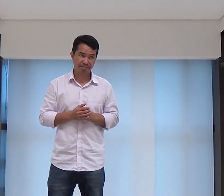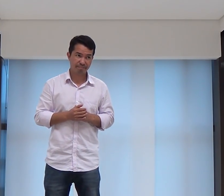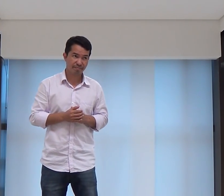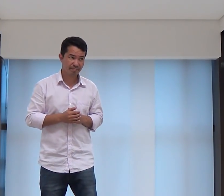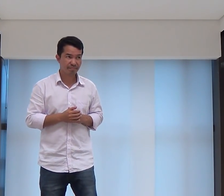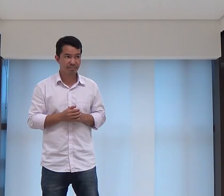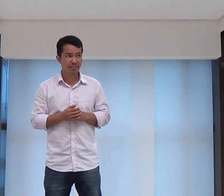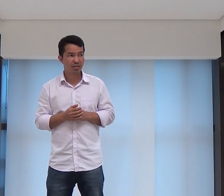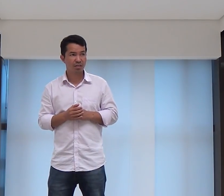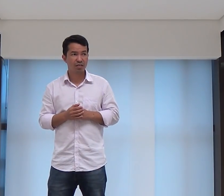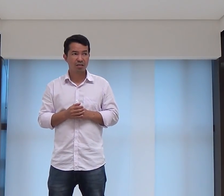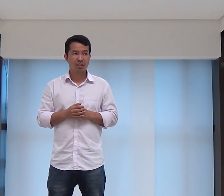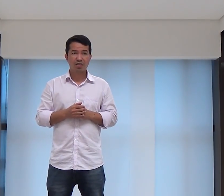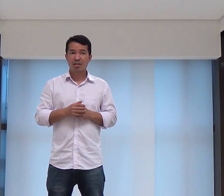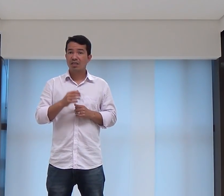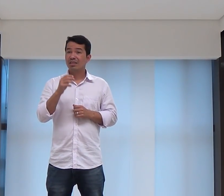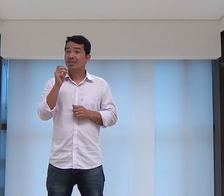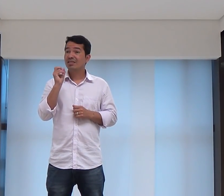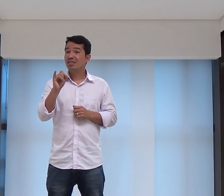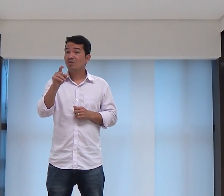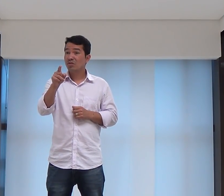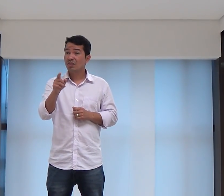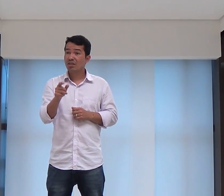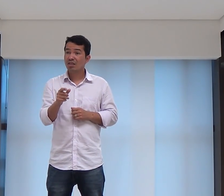É muito fácil perceber, se você não percebeu.